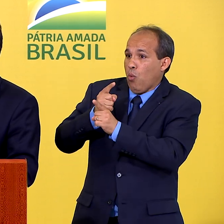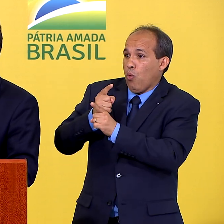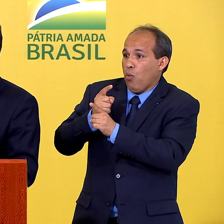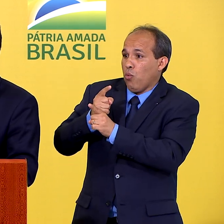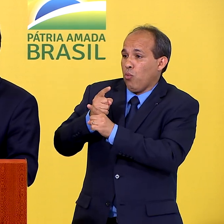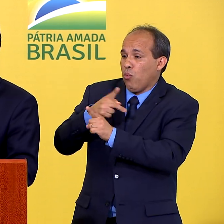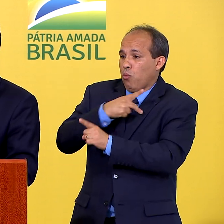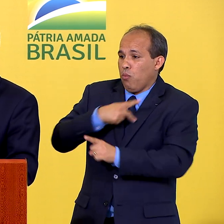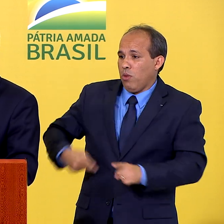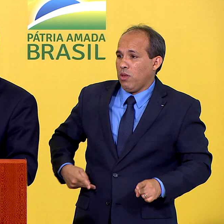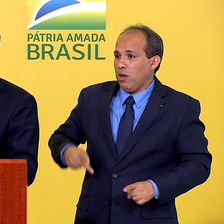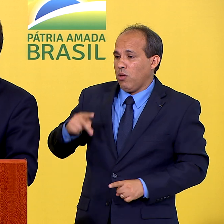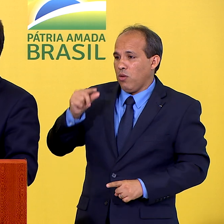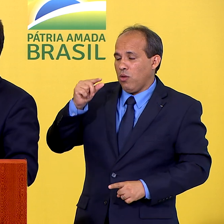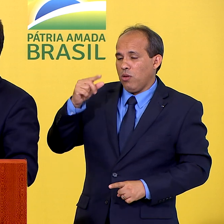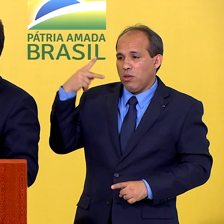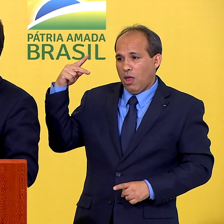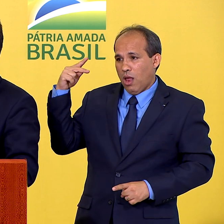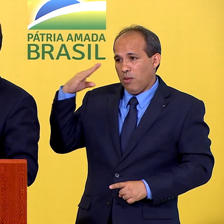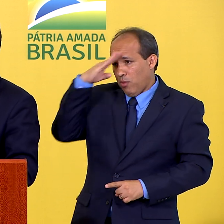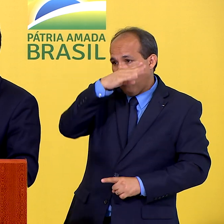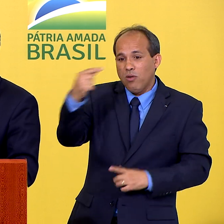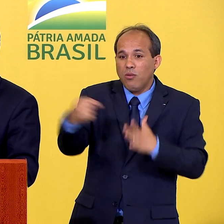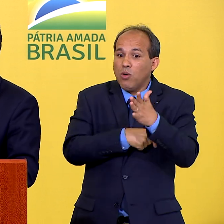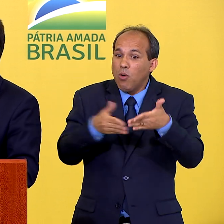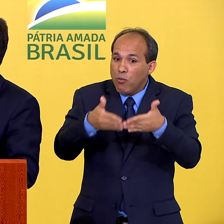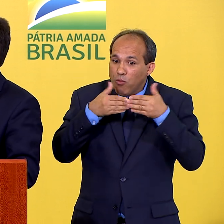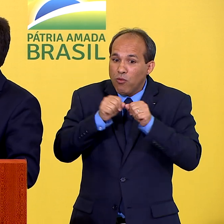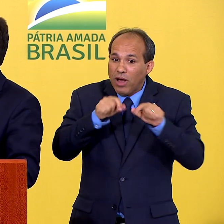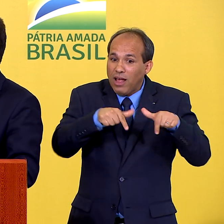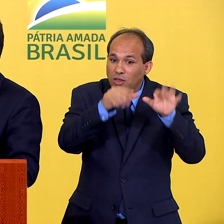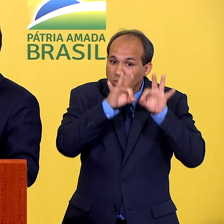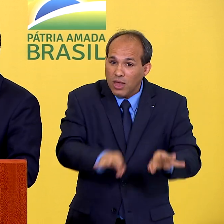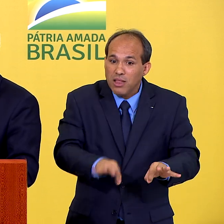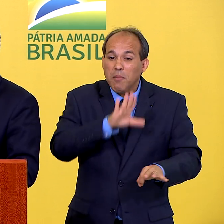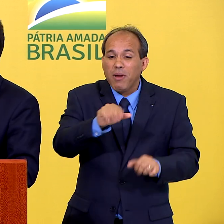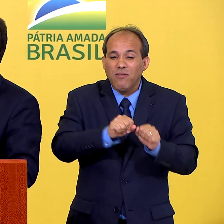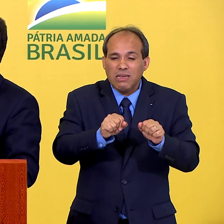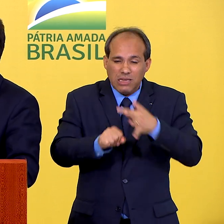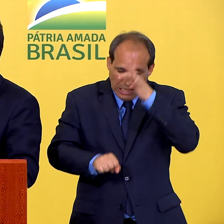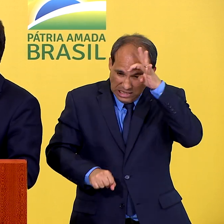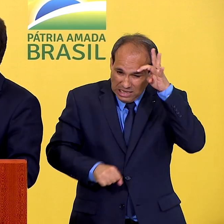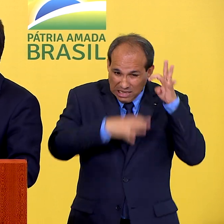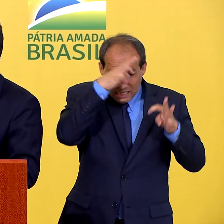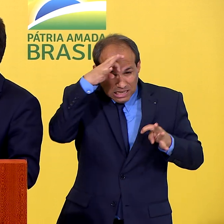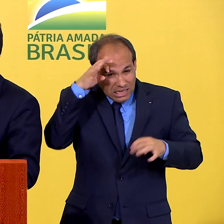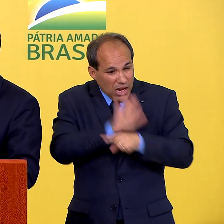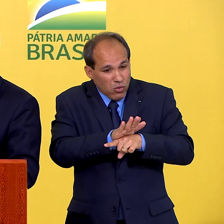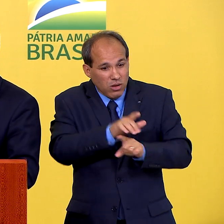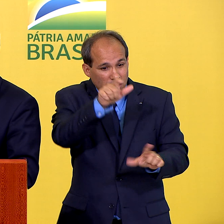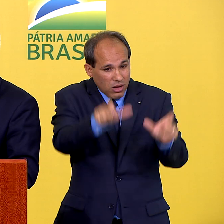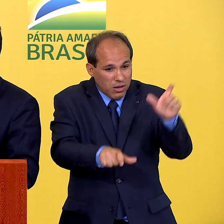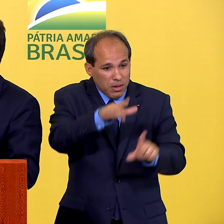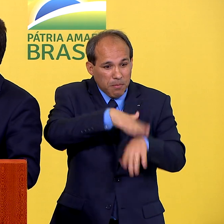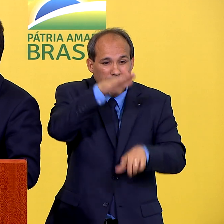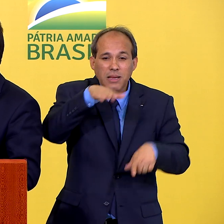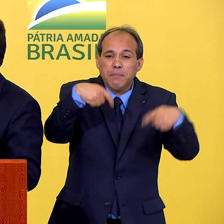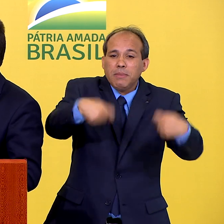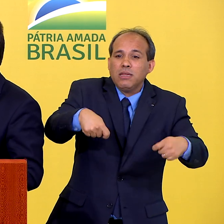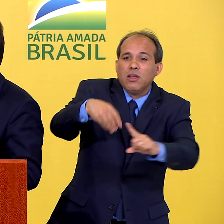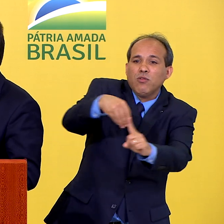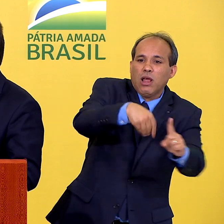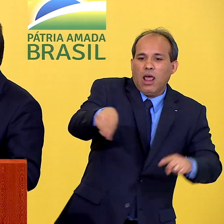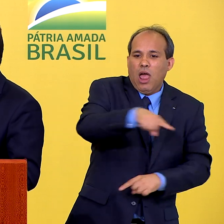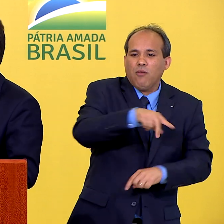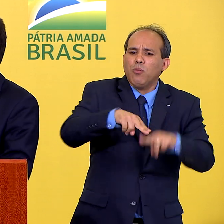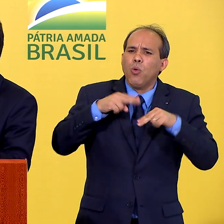presidente Bolsonaro, que ele me disse: Roma, faça o que for certo, mas faça de tudo para ajudar os mais necessitados. E é isso